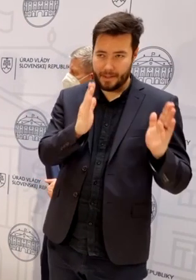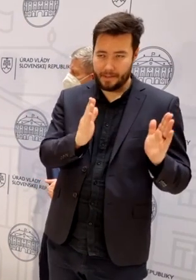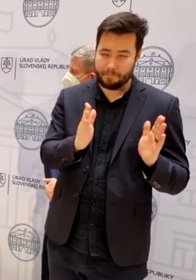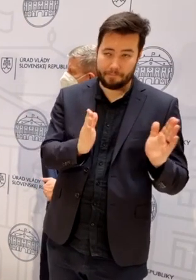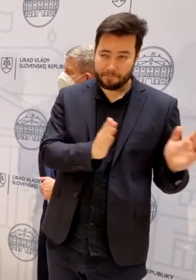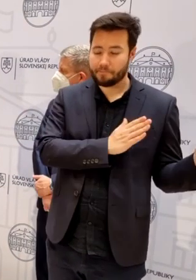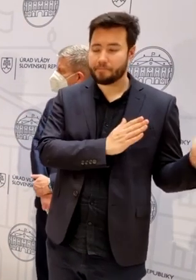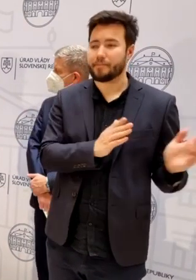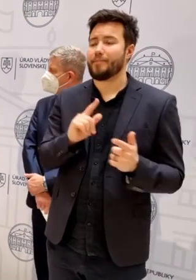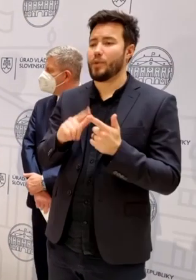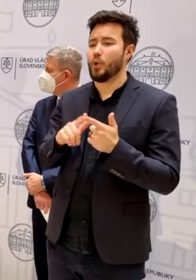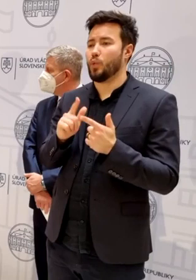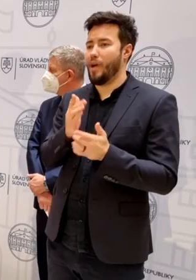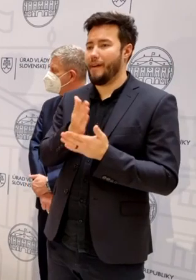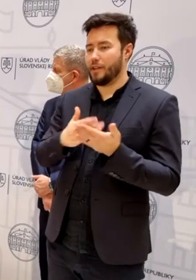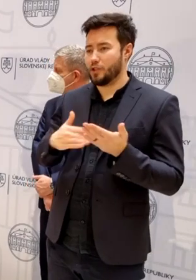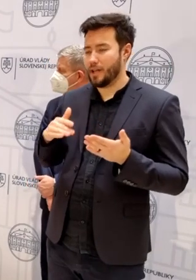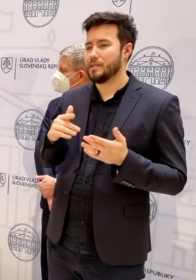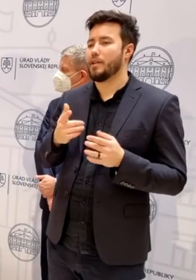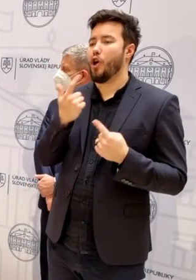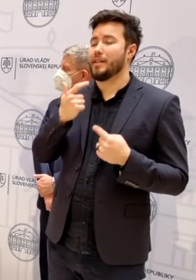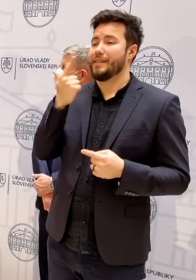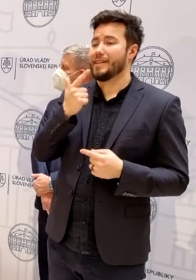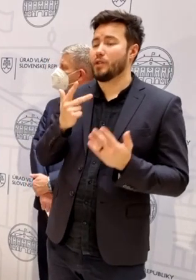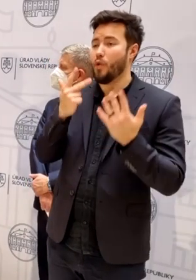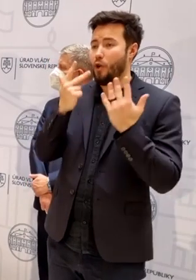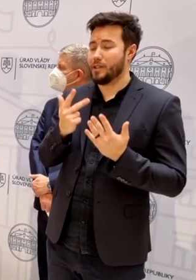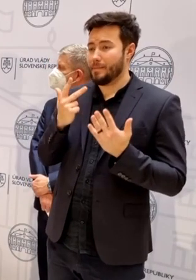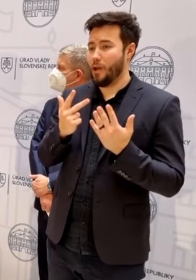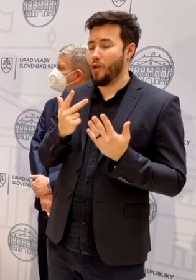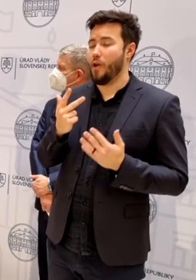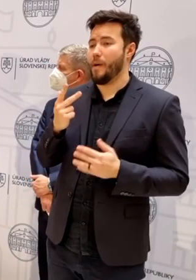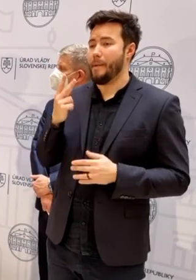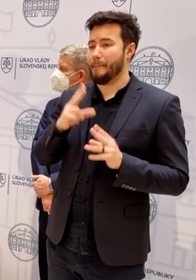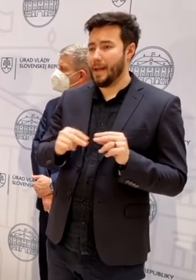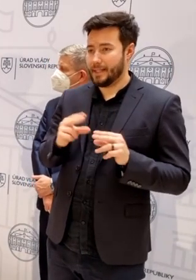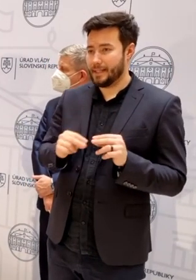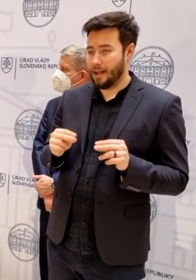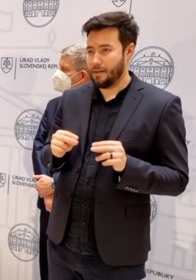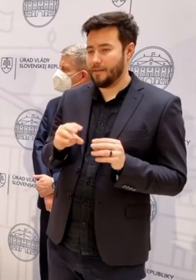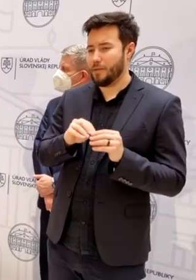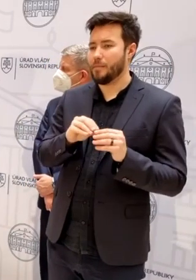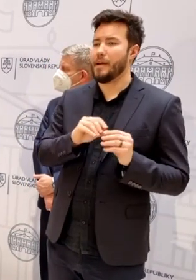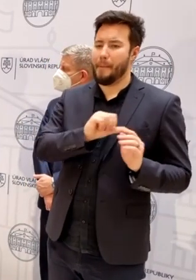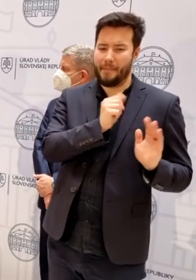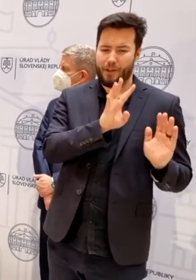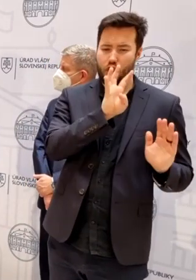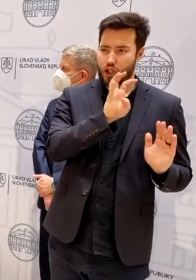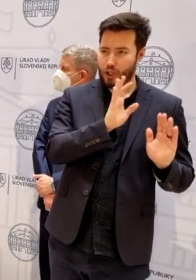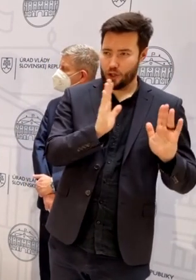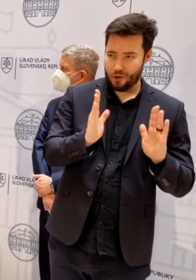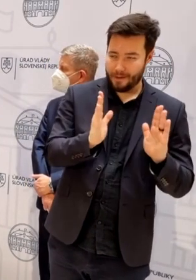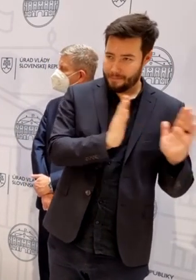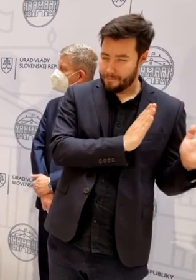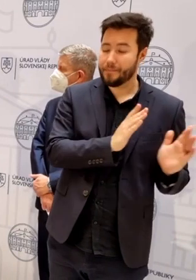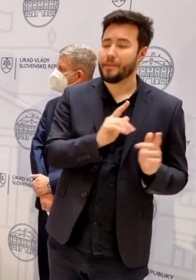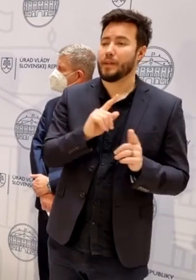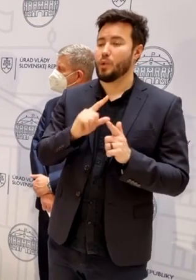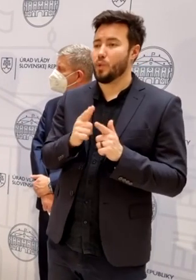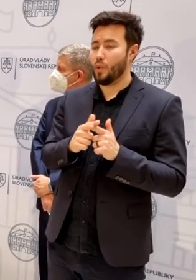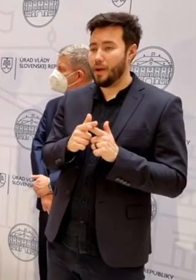od 28.3., 4 týždne po prvej fáze, by prišlo ku